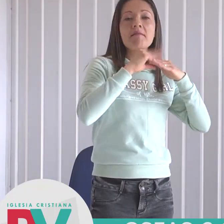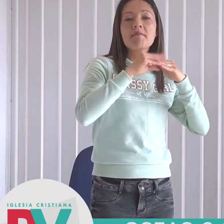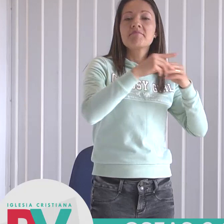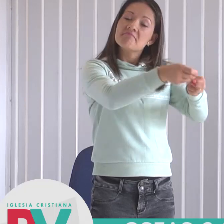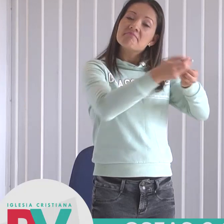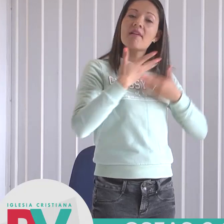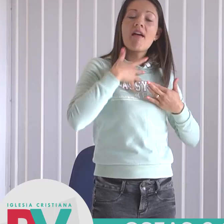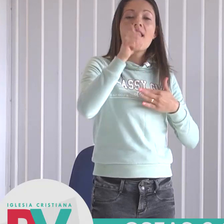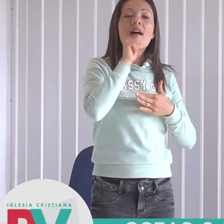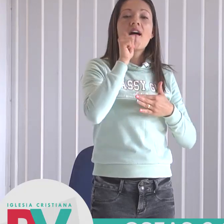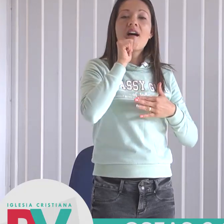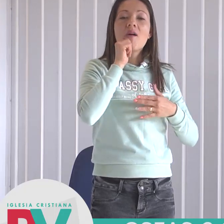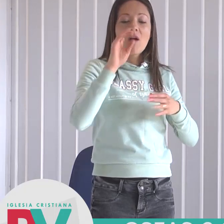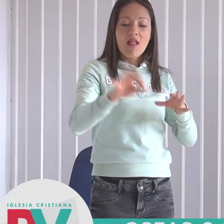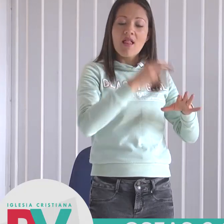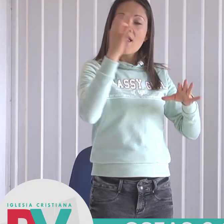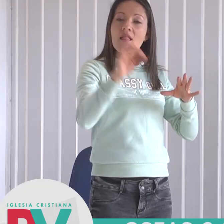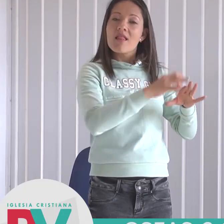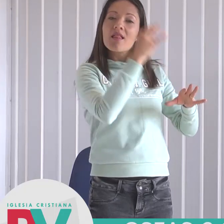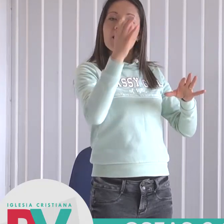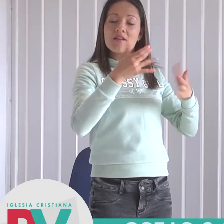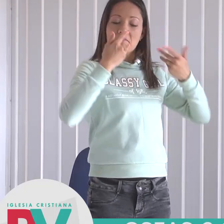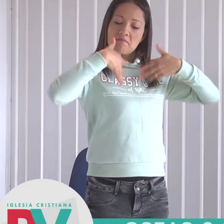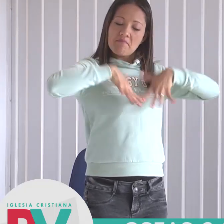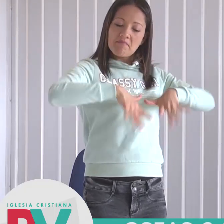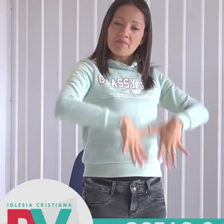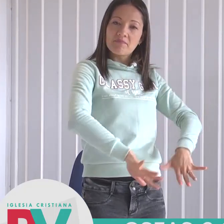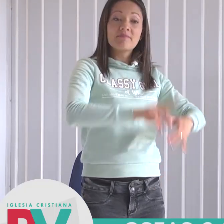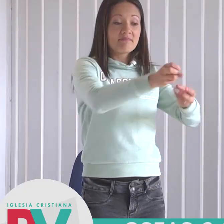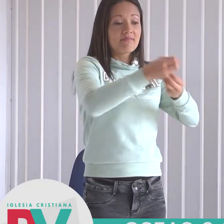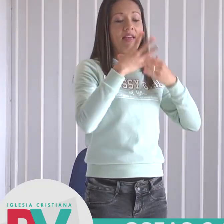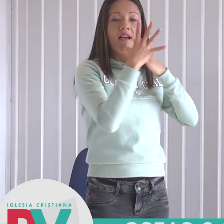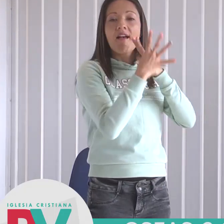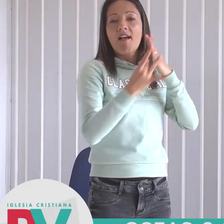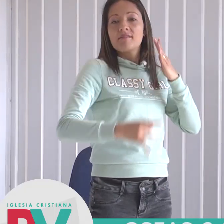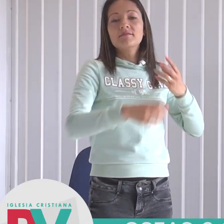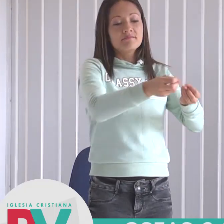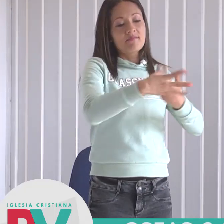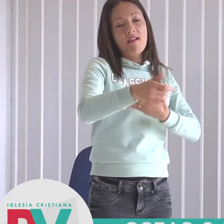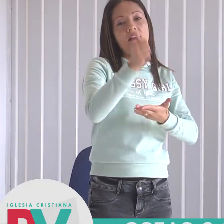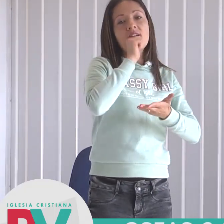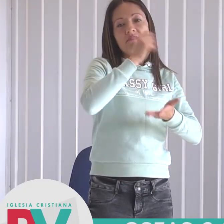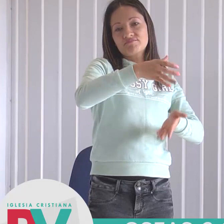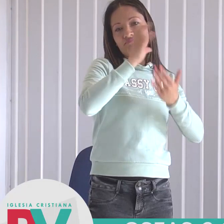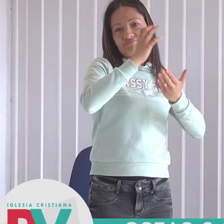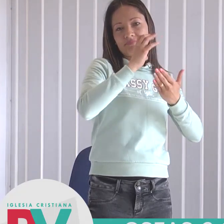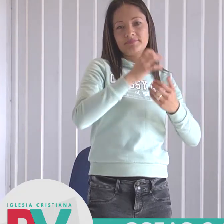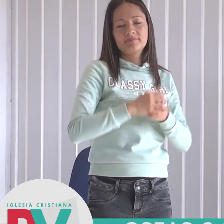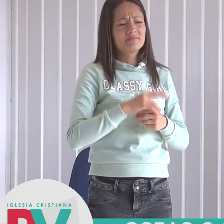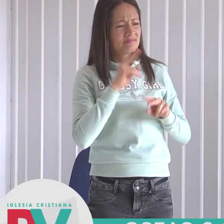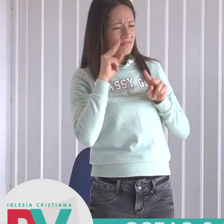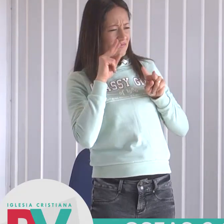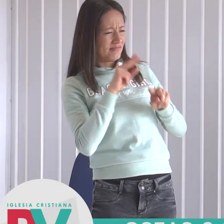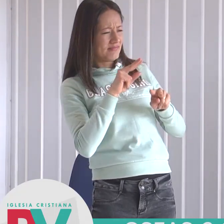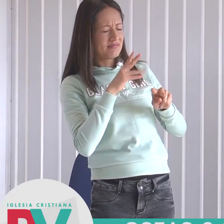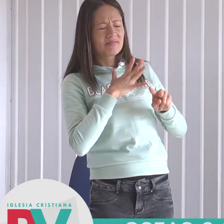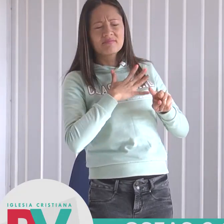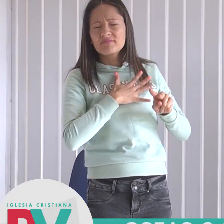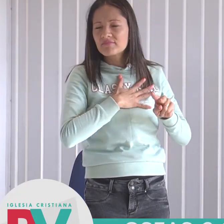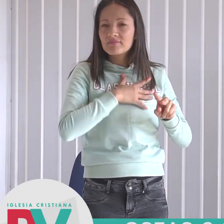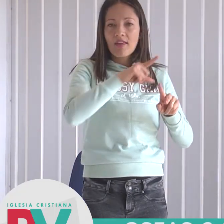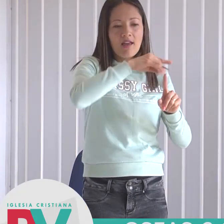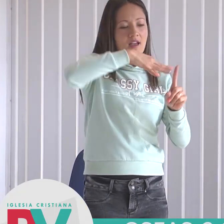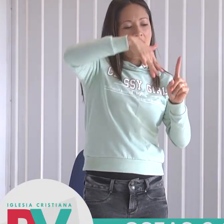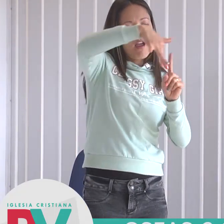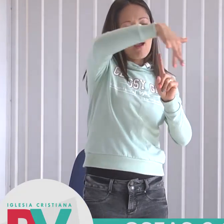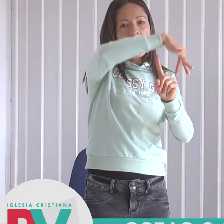mi lana y mi lino, mi aceite y mi bebida. Por tanto, he aquí yo rodearé de espino su